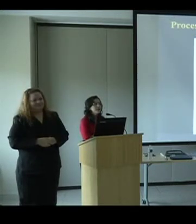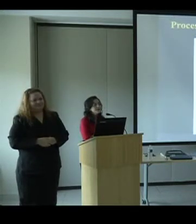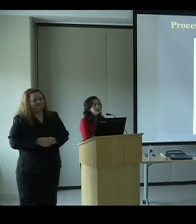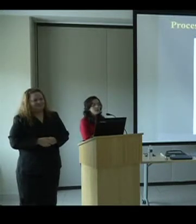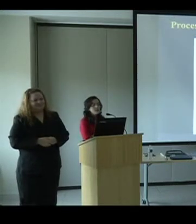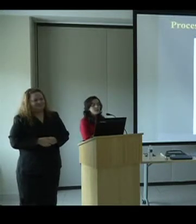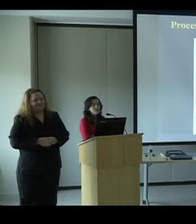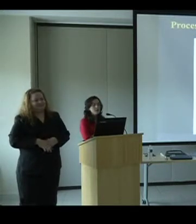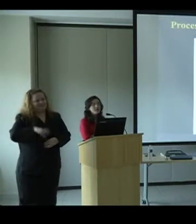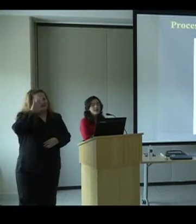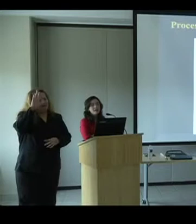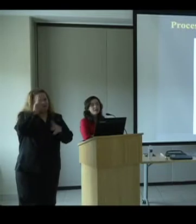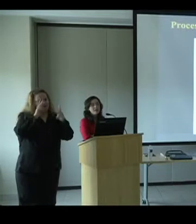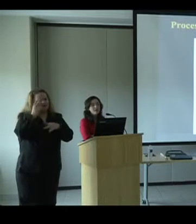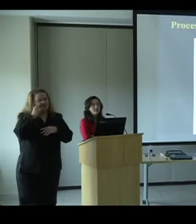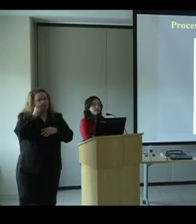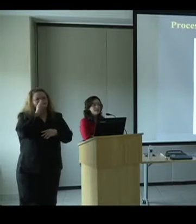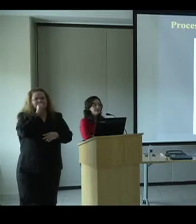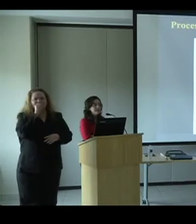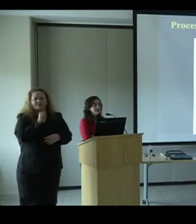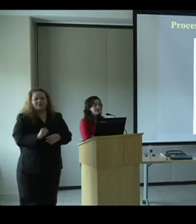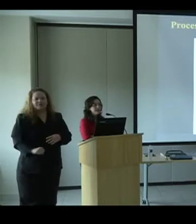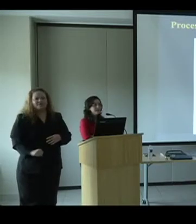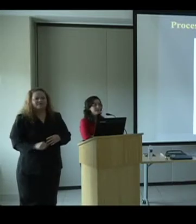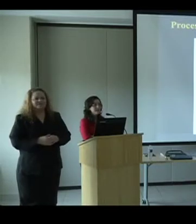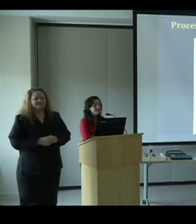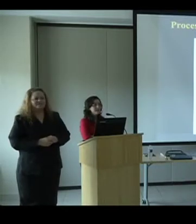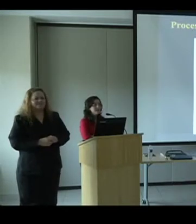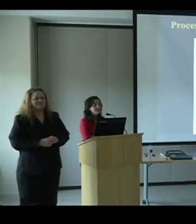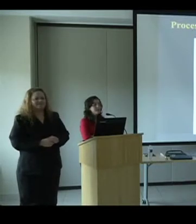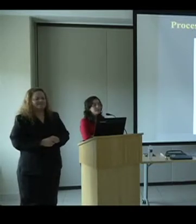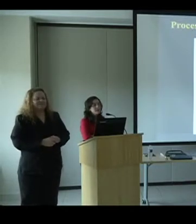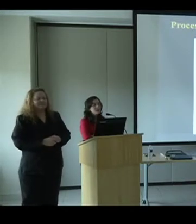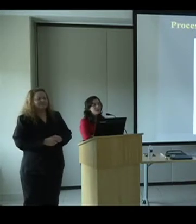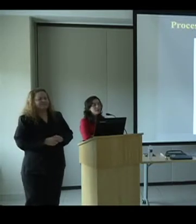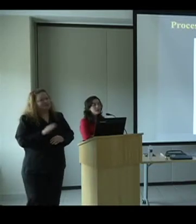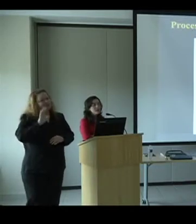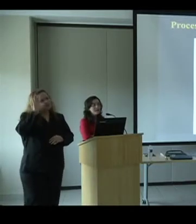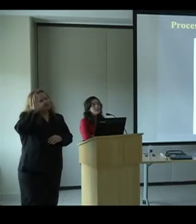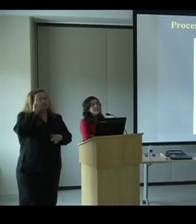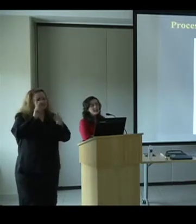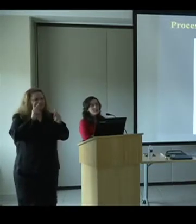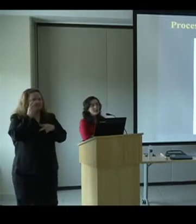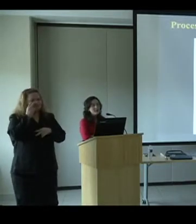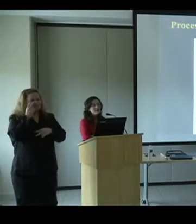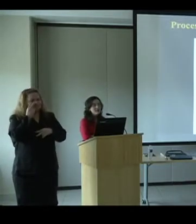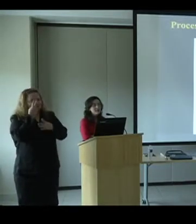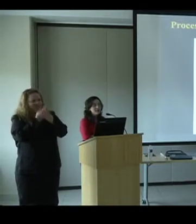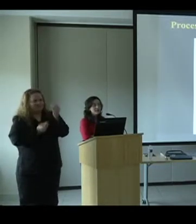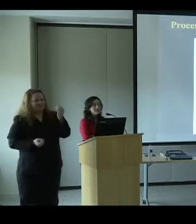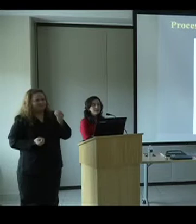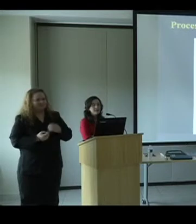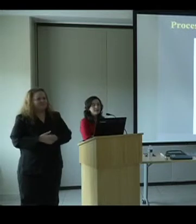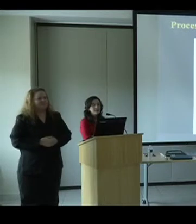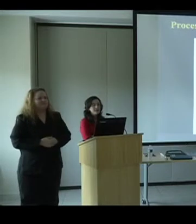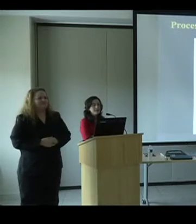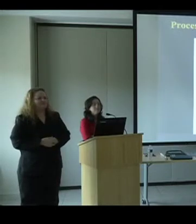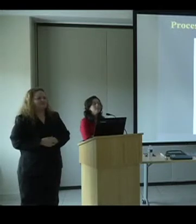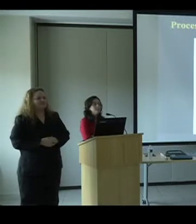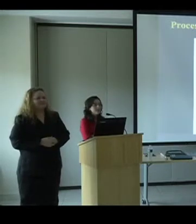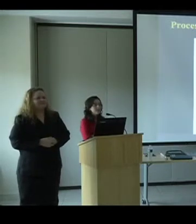Okay levante la mano la persona que vea la vieja levante la mano la persona que vea ambas